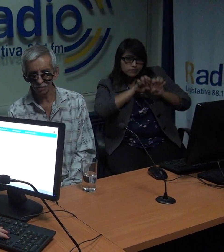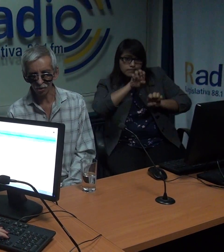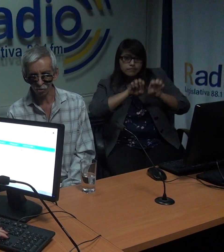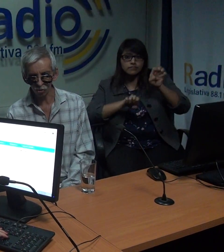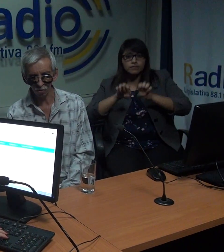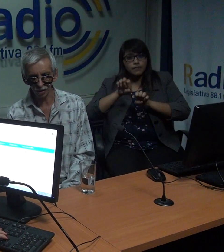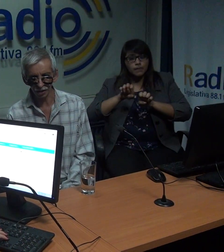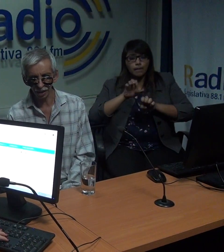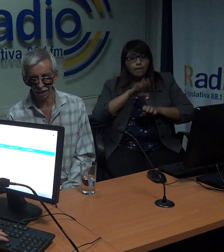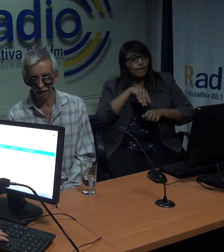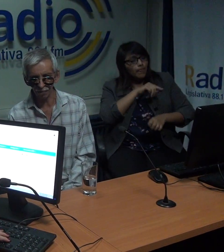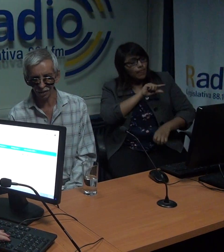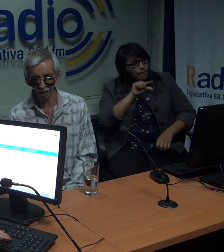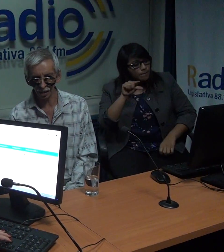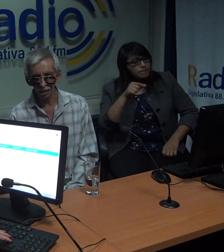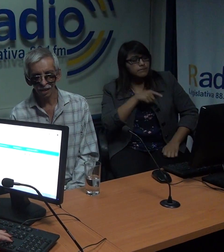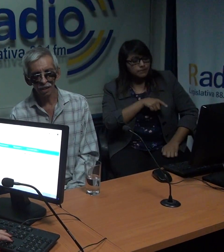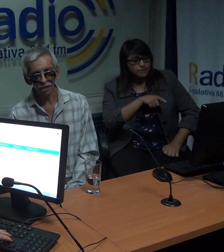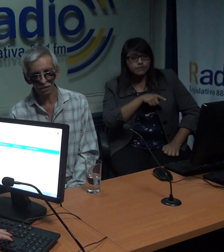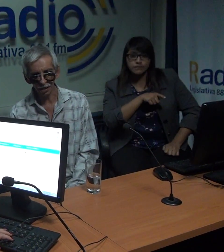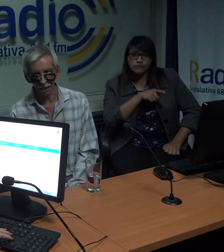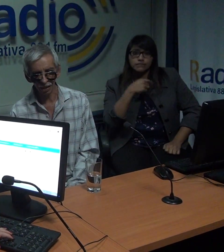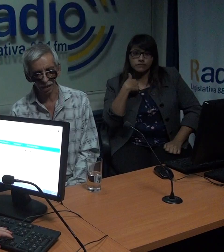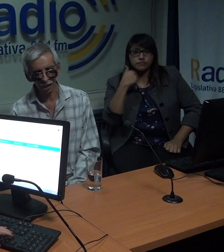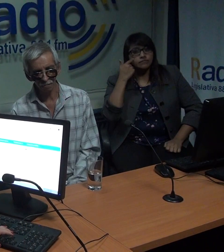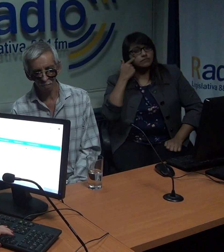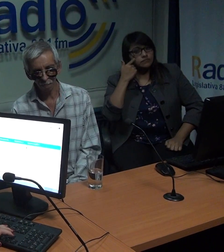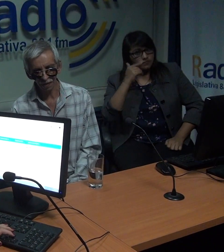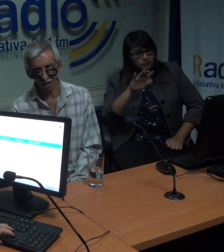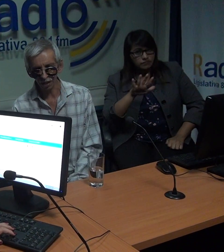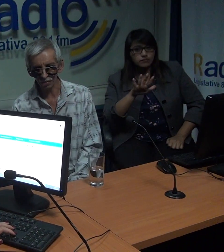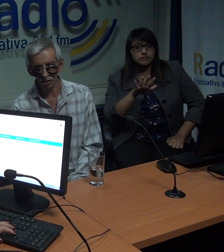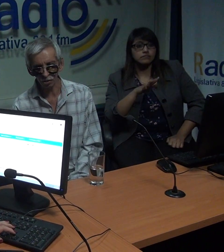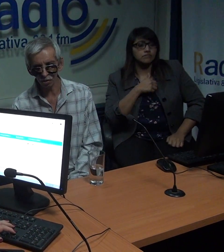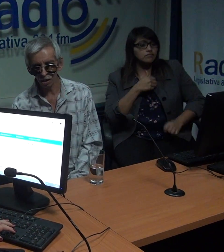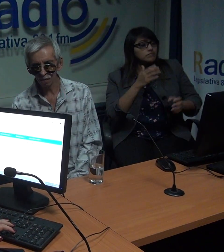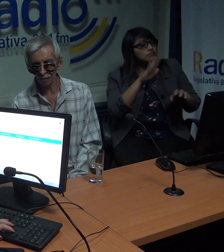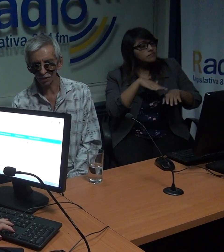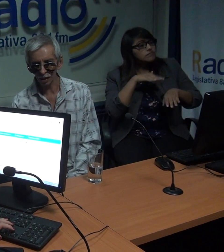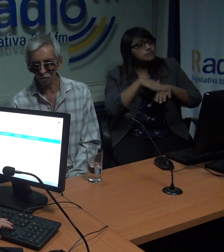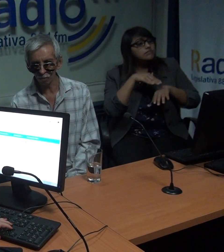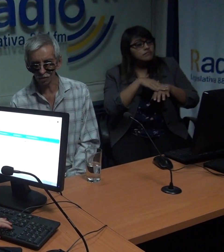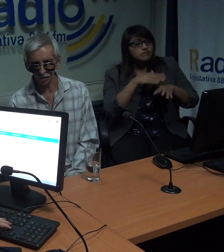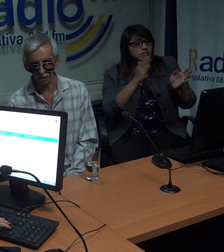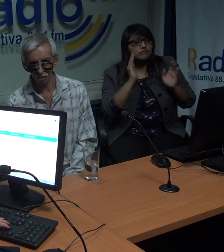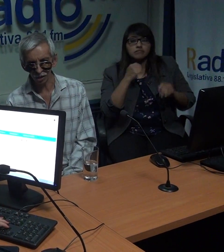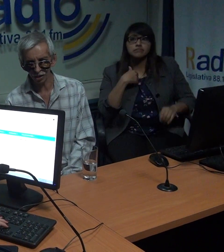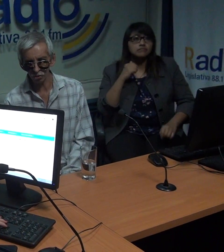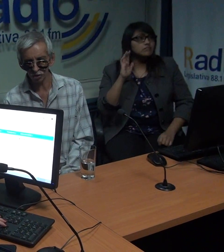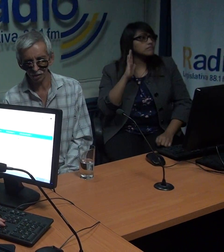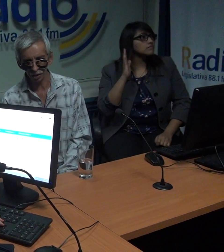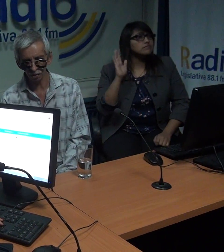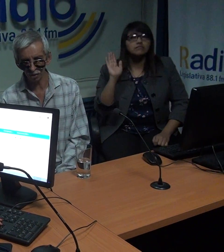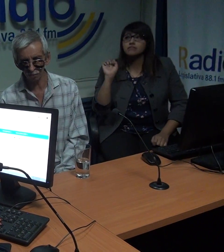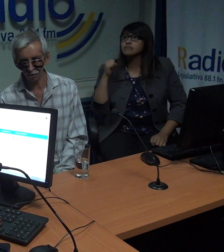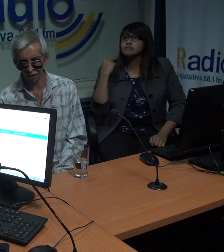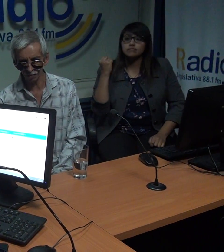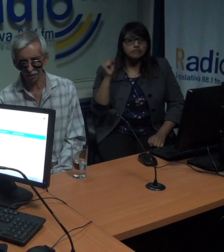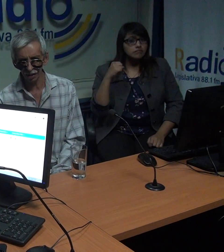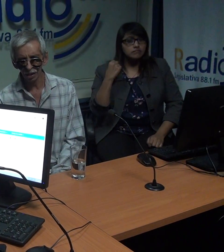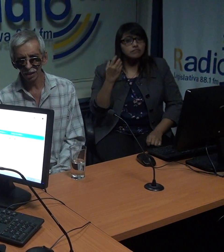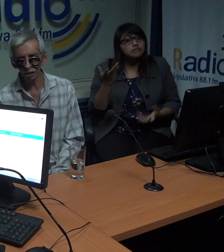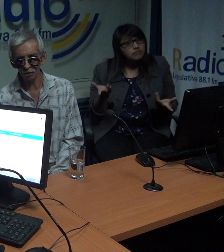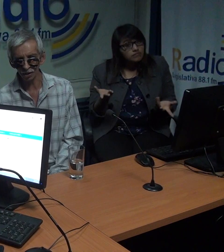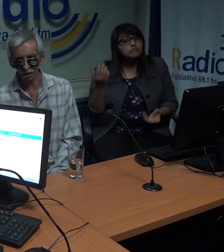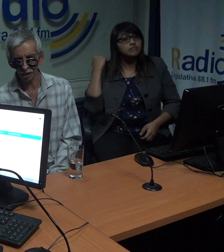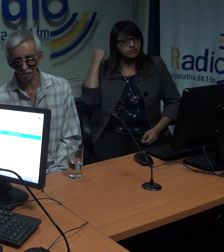llama por su nombre, se le quiere llamar la atención mas él no pone atención. Esta es una señal muy